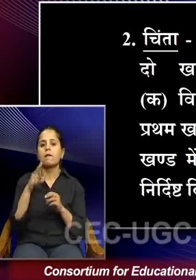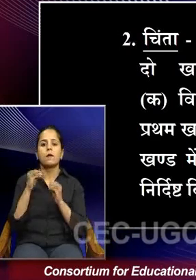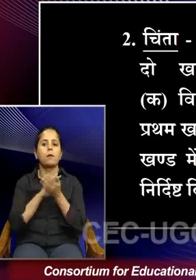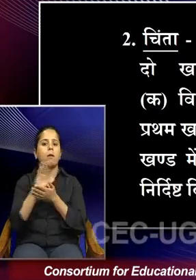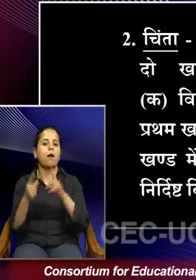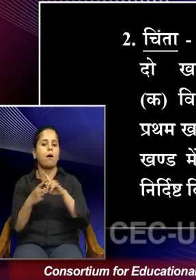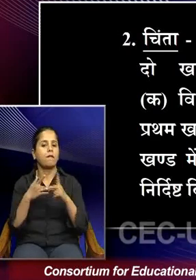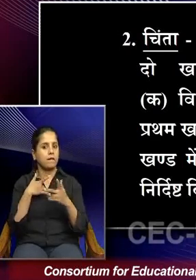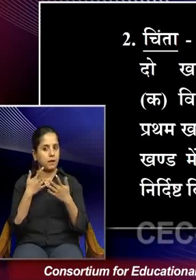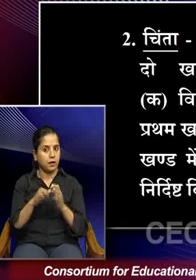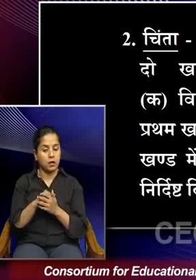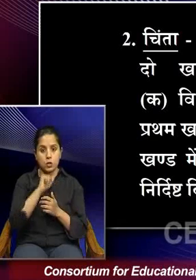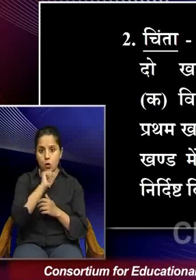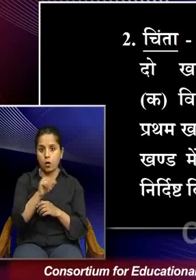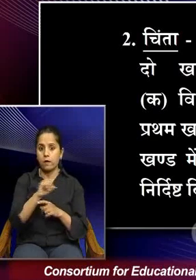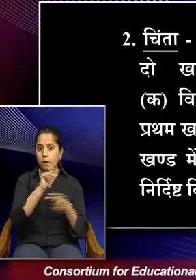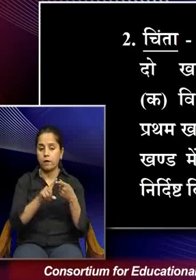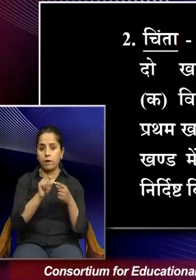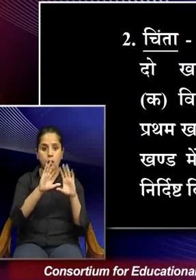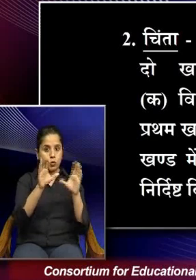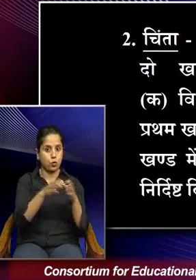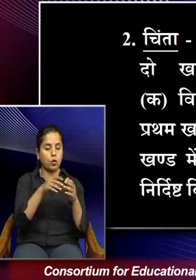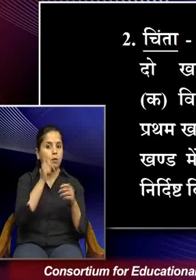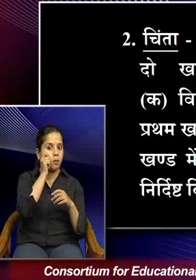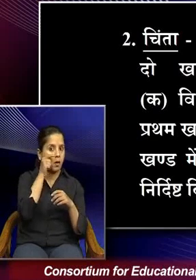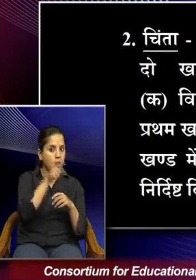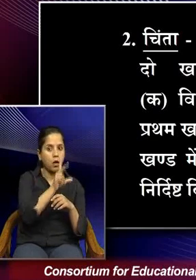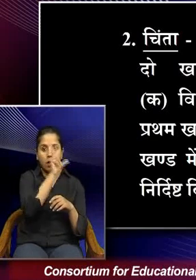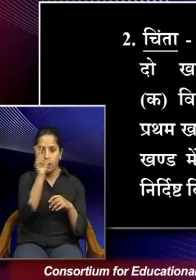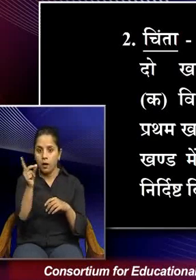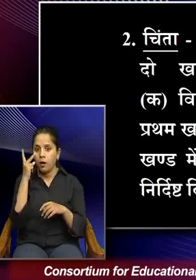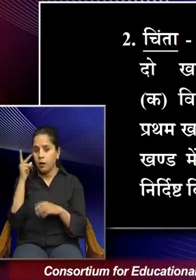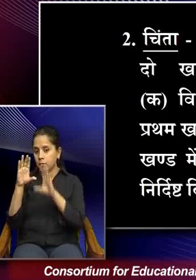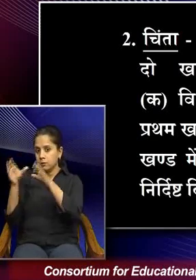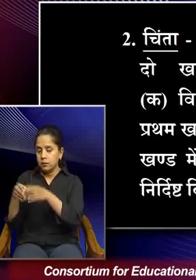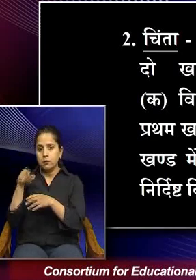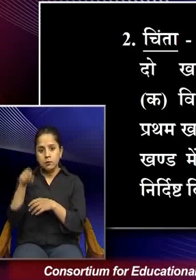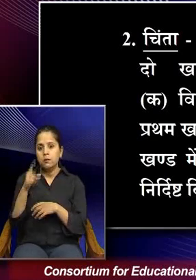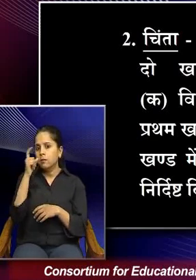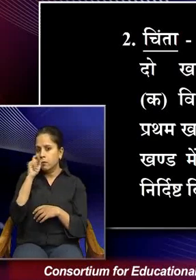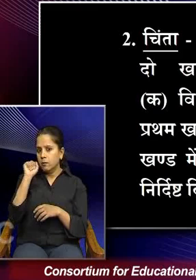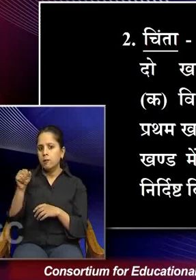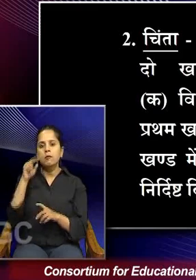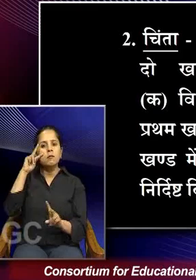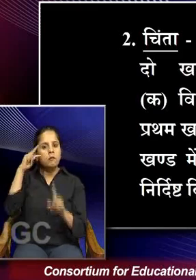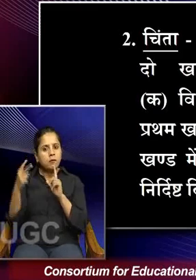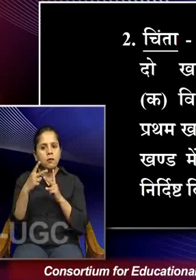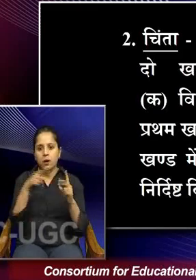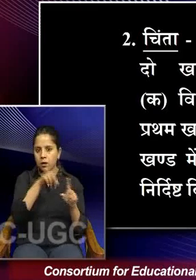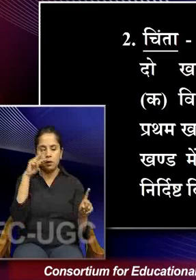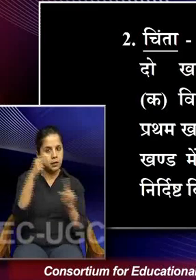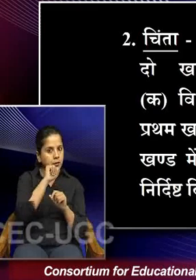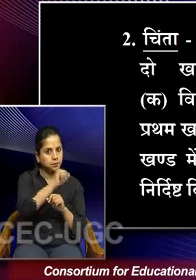प्रथम खंड में पुरुष तथा द्वितीय खंड में स्त्री के दृष्टिकोण को